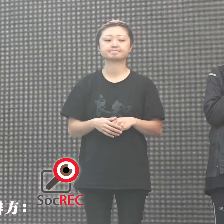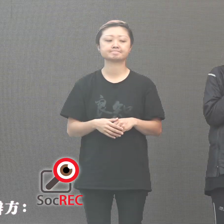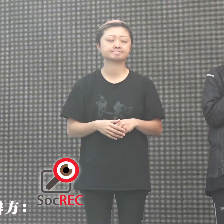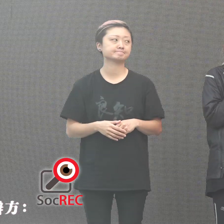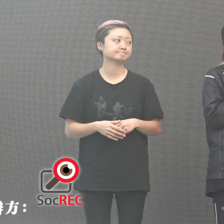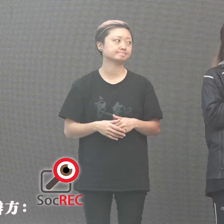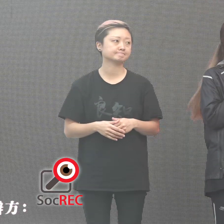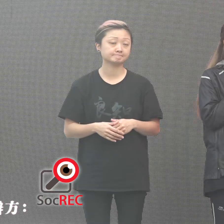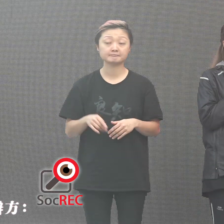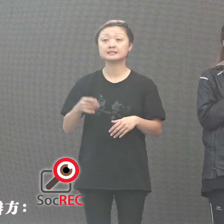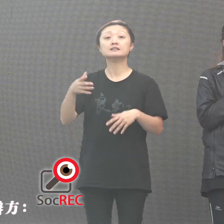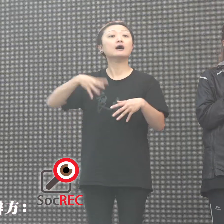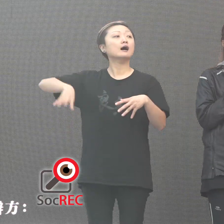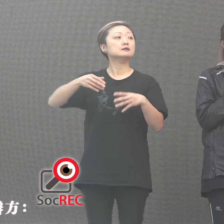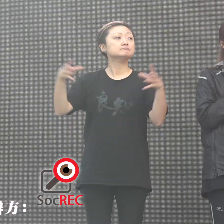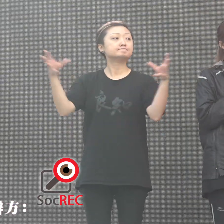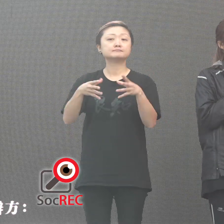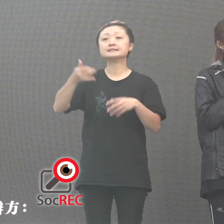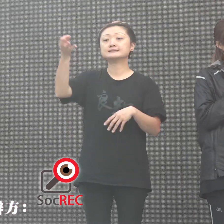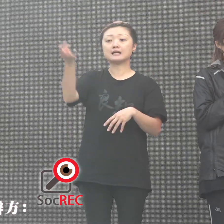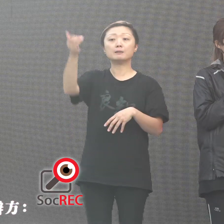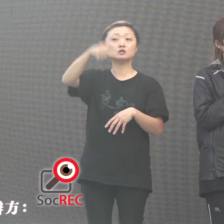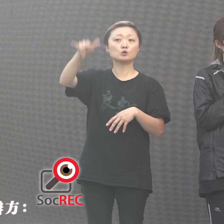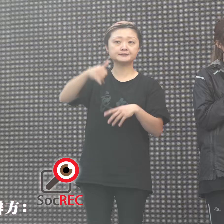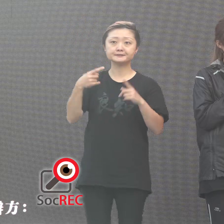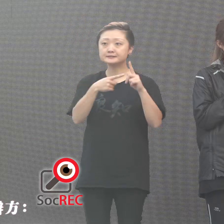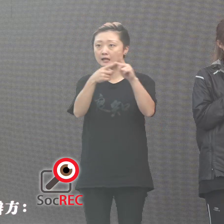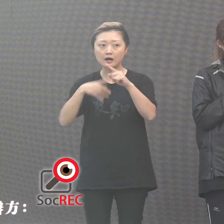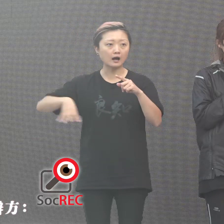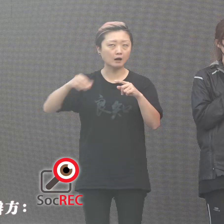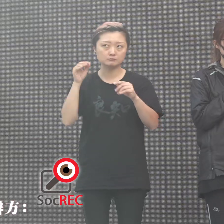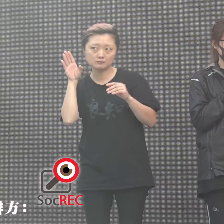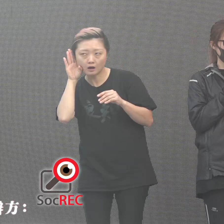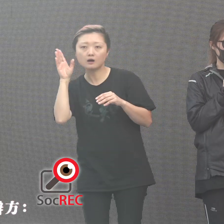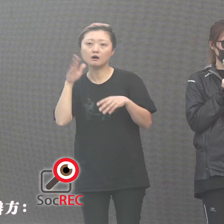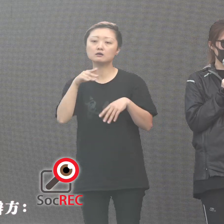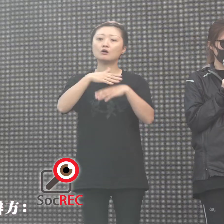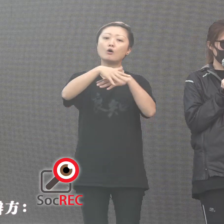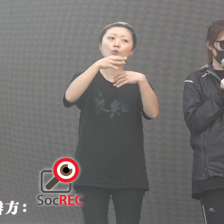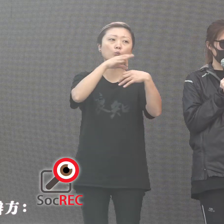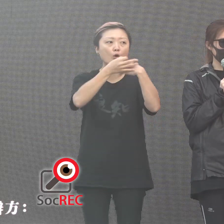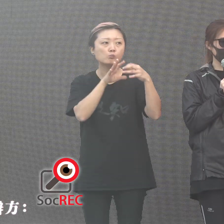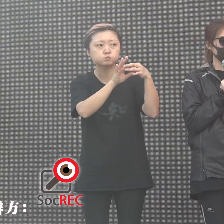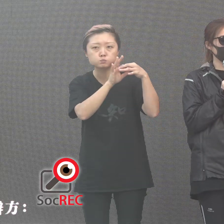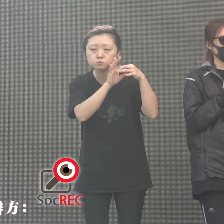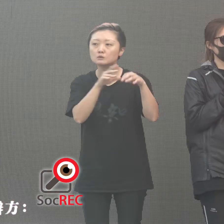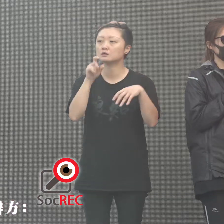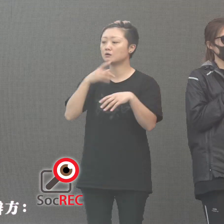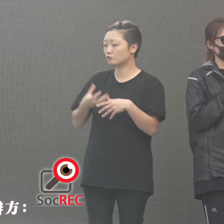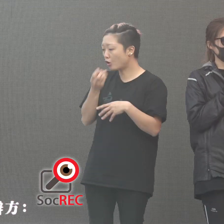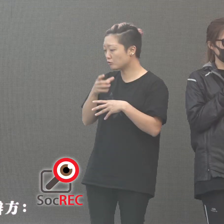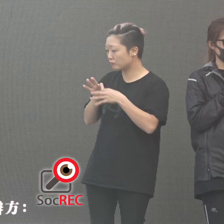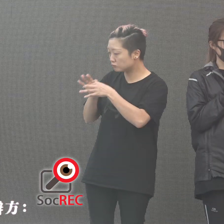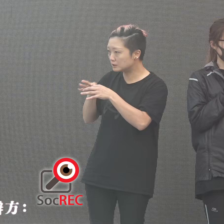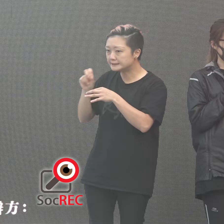assembly。 呢36000人咧，同我哋一齊去聽到唔同嘅戰線嘅手足為香港嘅付